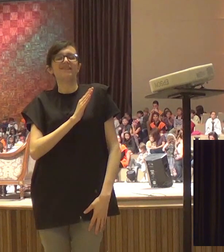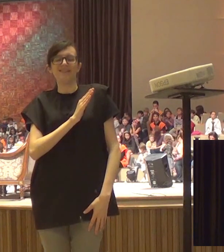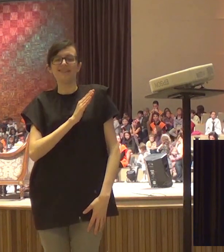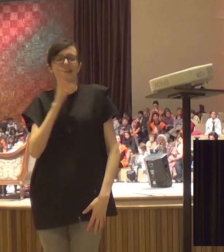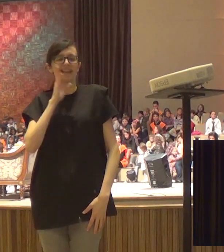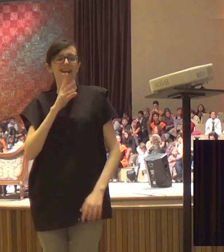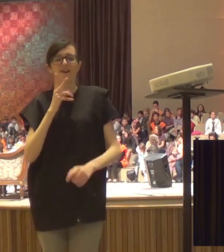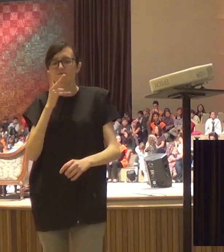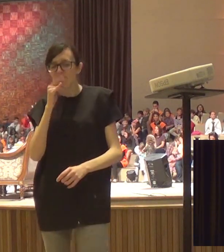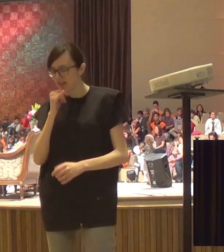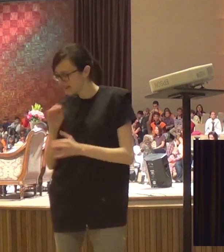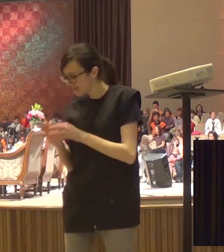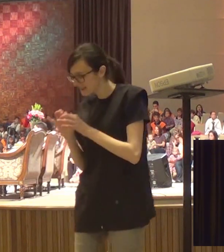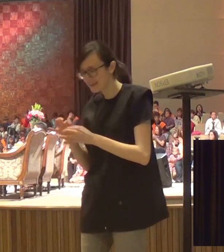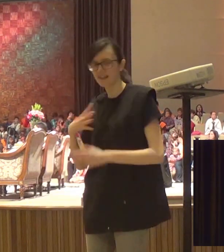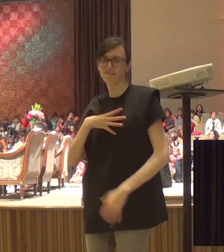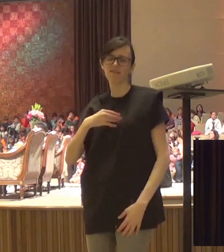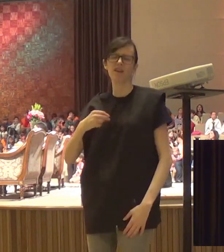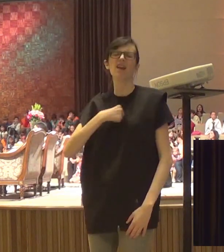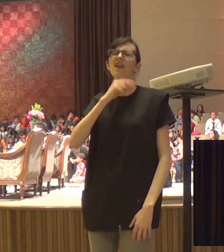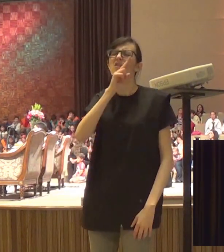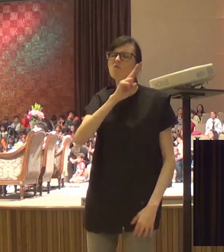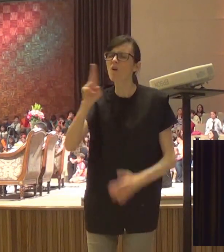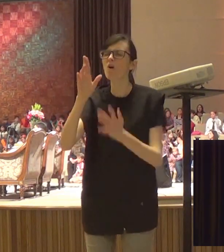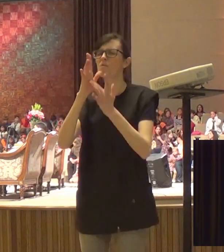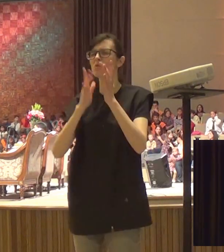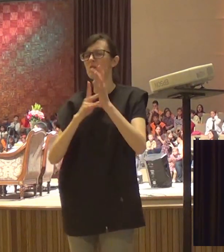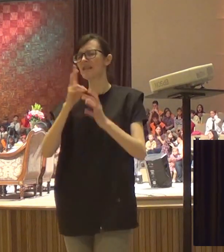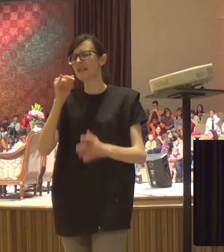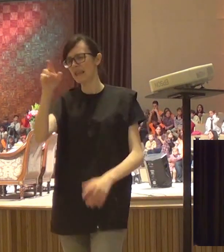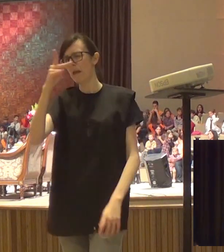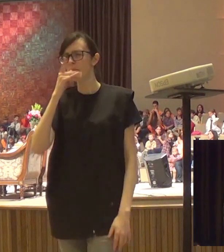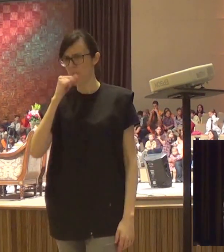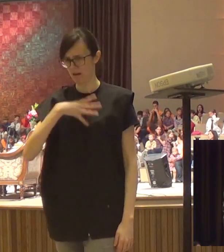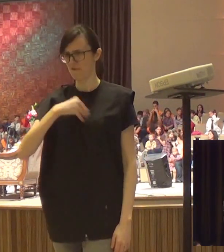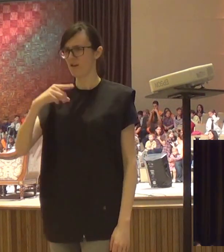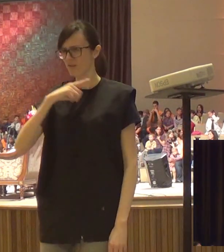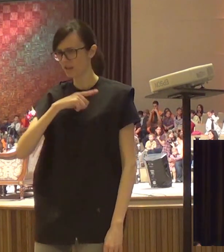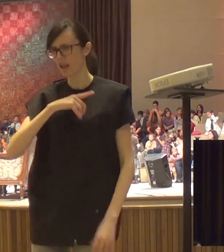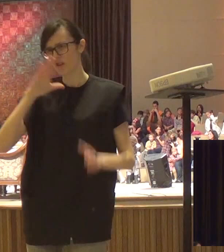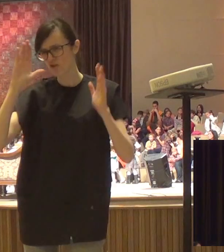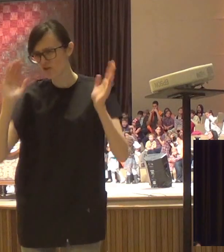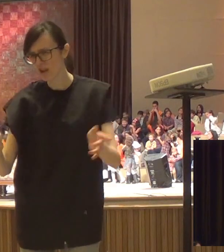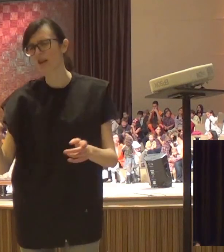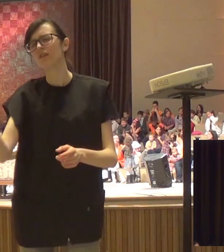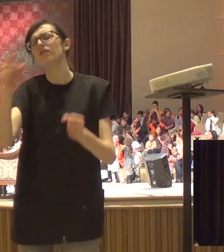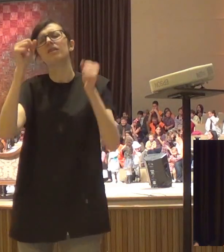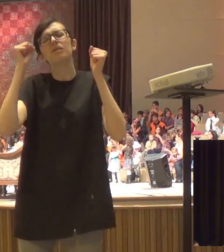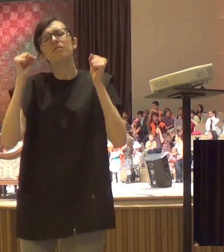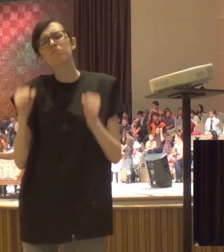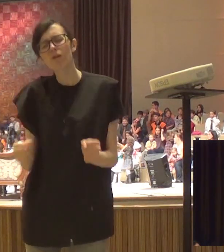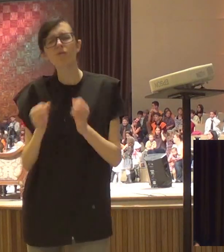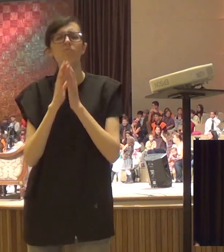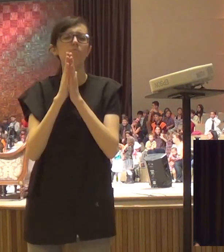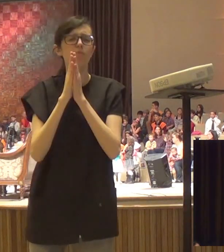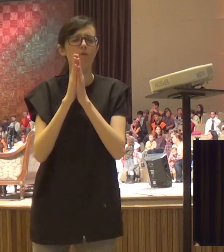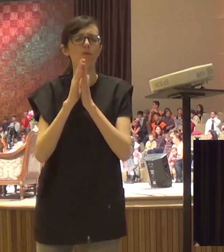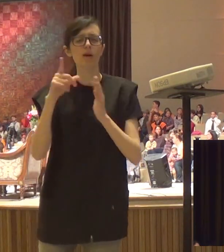corações de pais e filhos se unem. Eu te desafio em nome de Jesus, a você